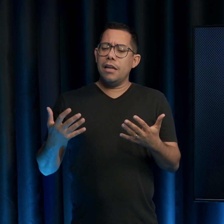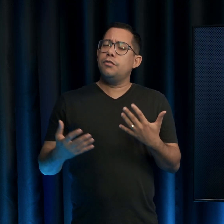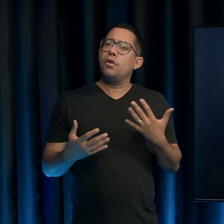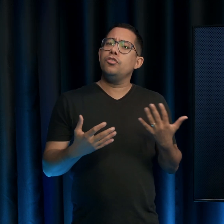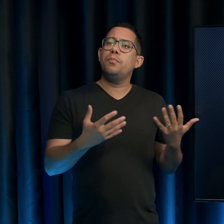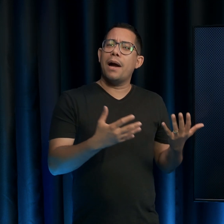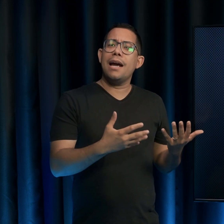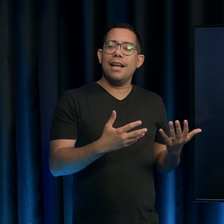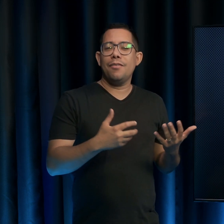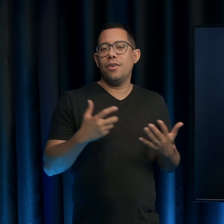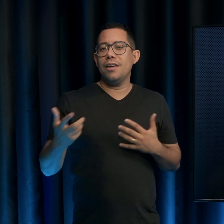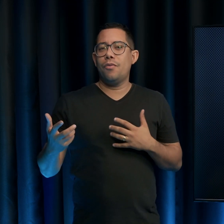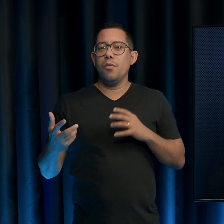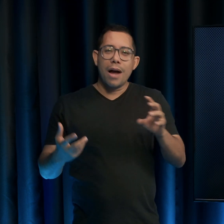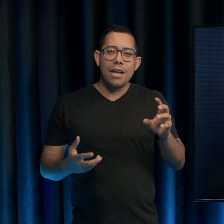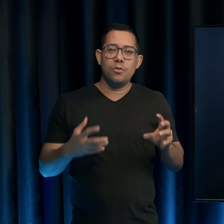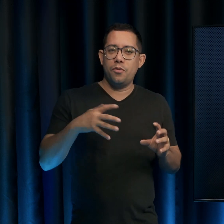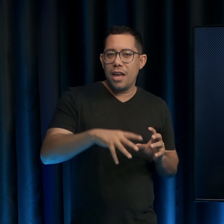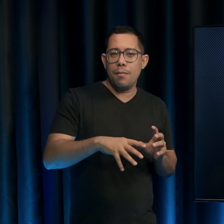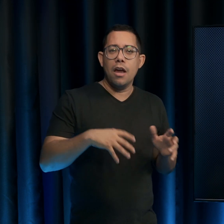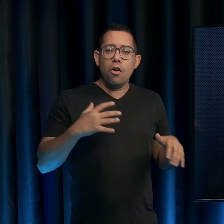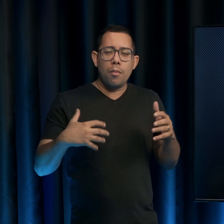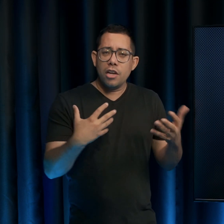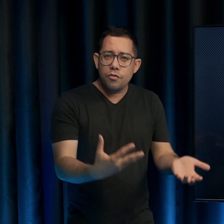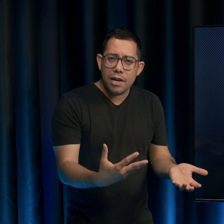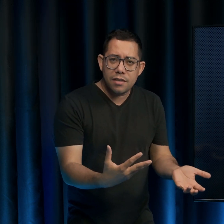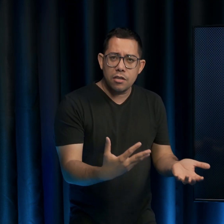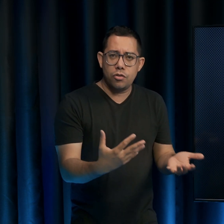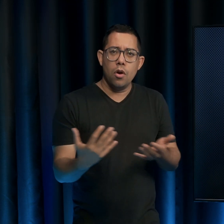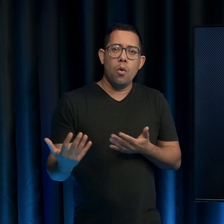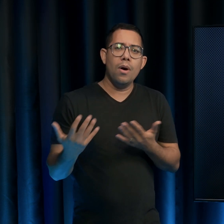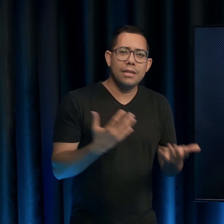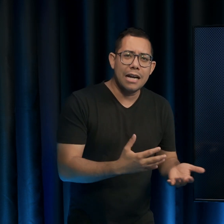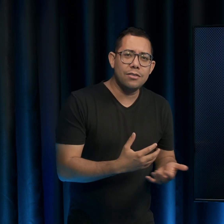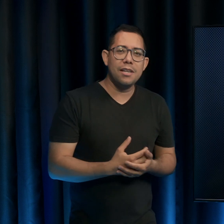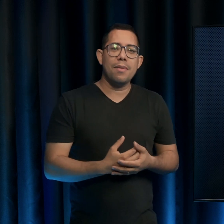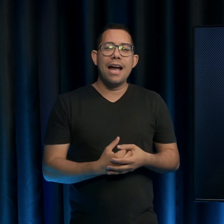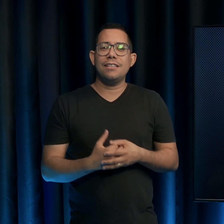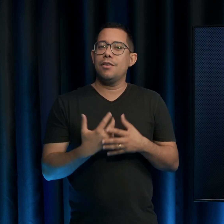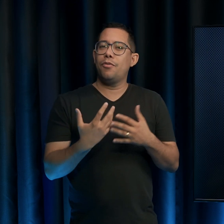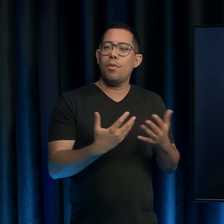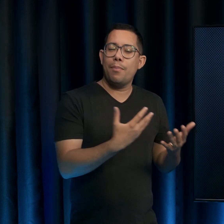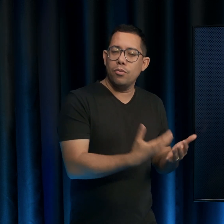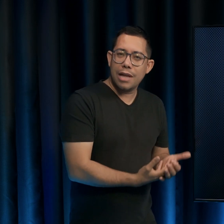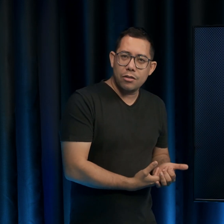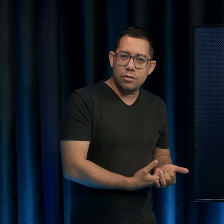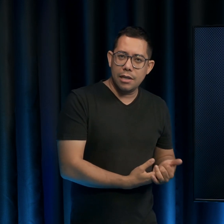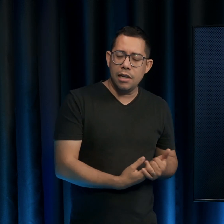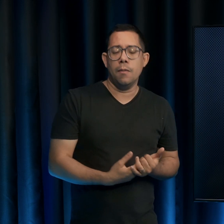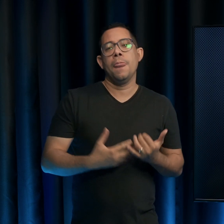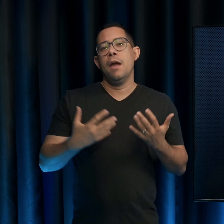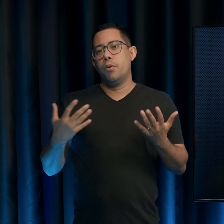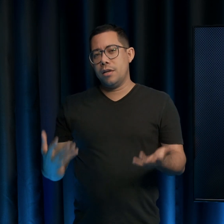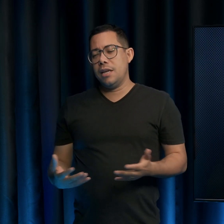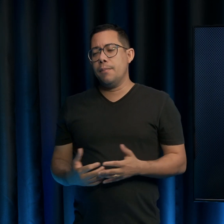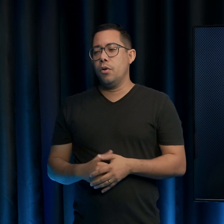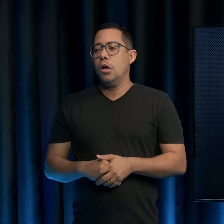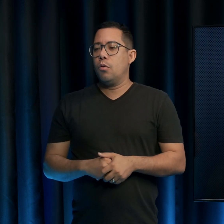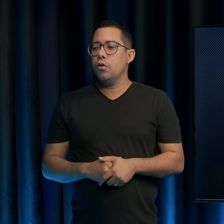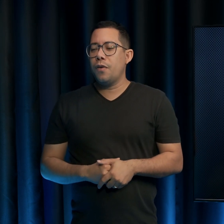foram de par, né? Foi macho, fêmea. Como a gente faz isso? O andar dos animais que foram apontados ali. Por exemplo, quando fala a